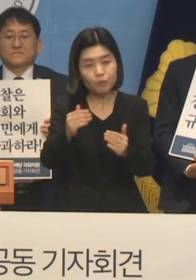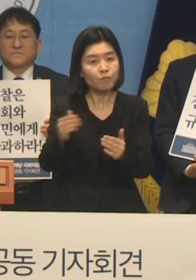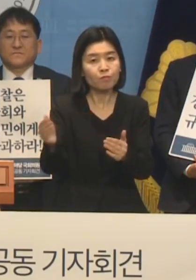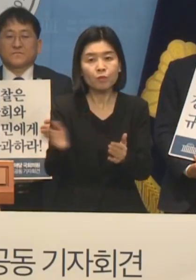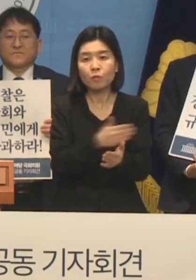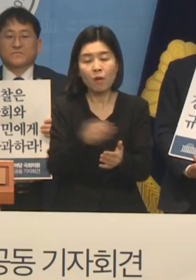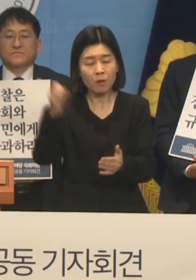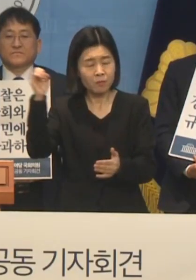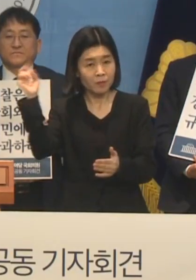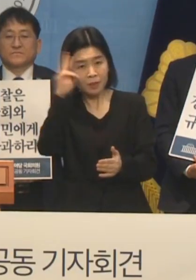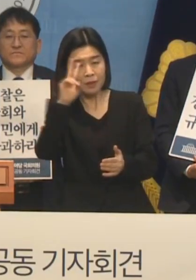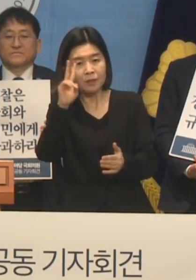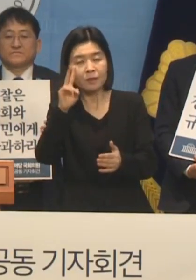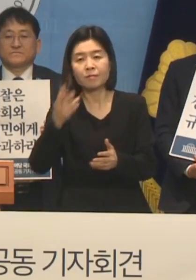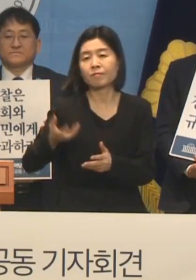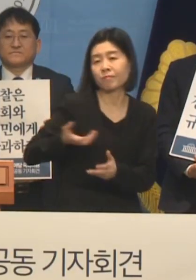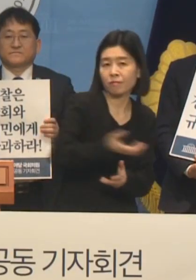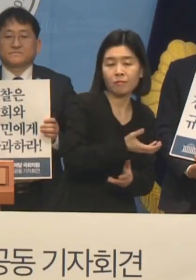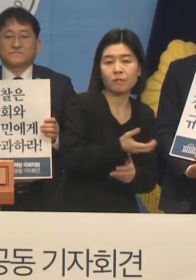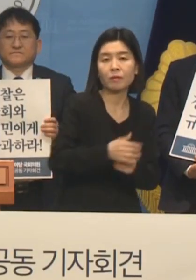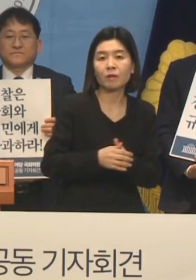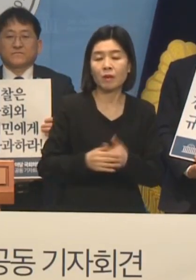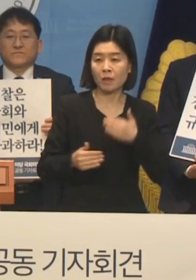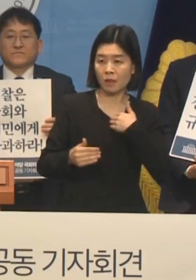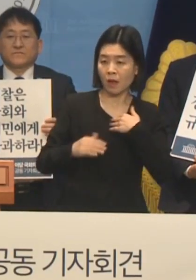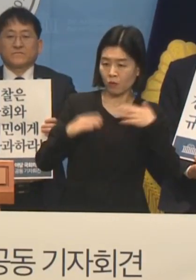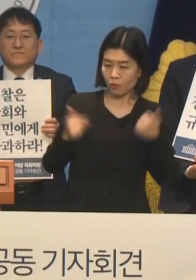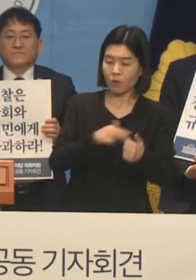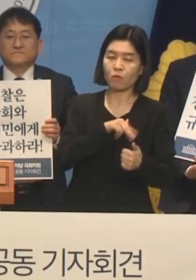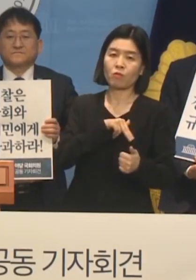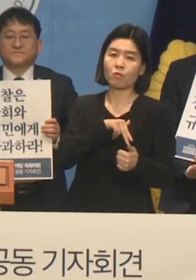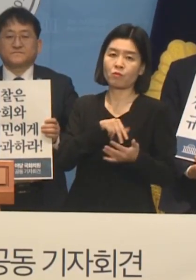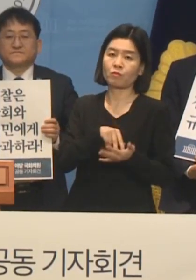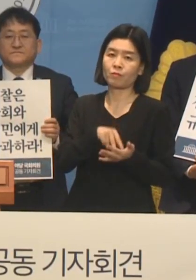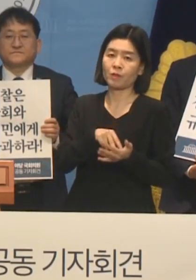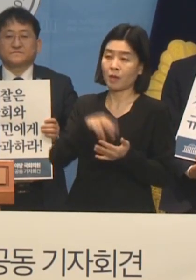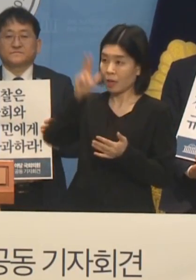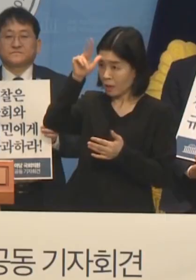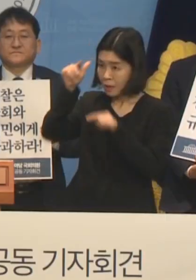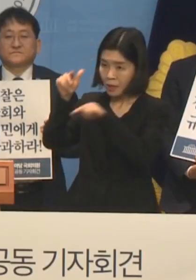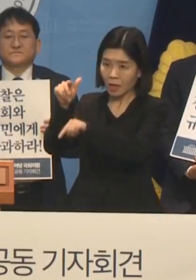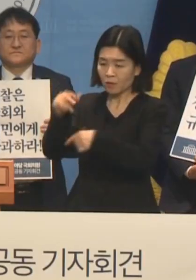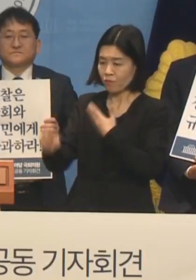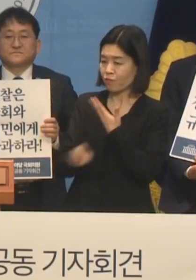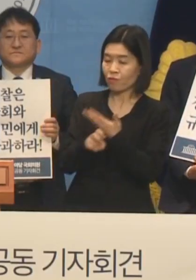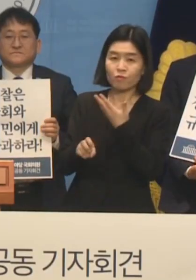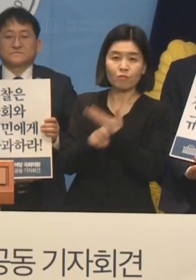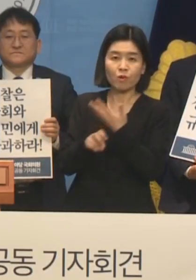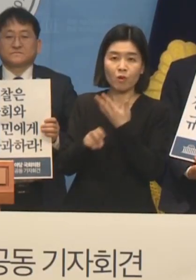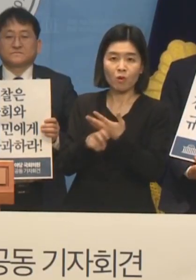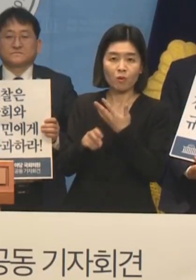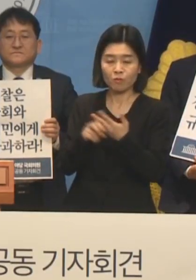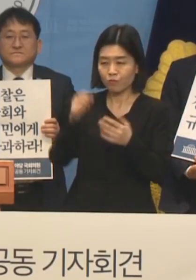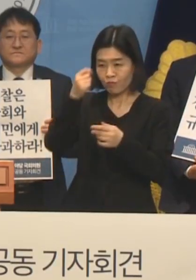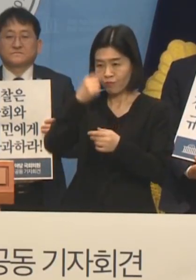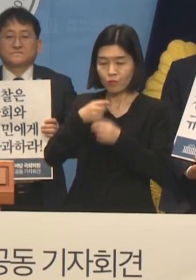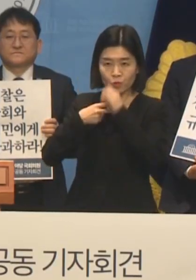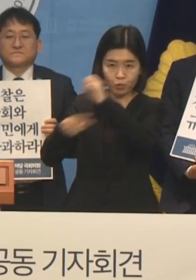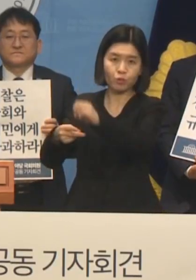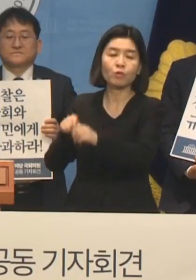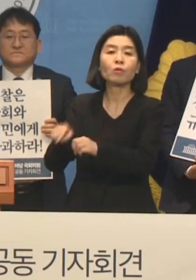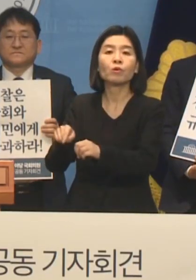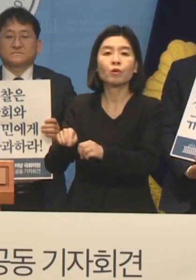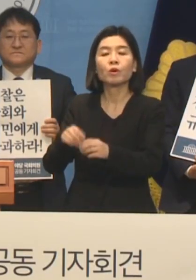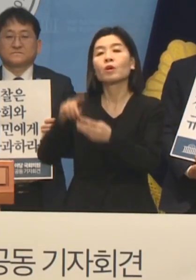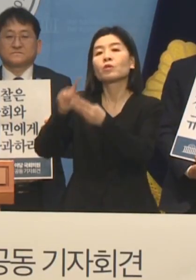기습적으로 들이닥쳤습니다. 저는 국회의원으로서 경찰의 위법 행위를 두고 볼 수 없었고 무엇보다도